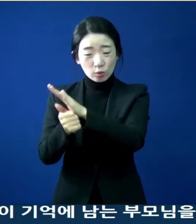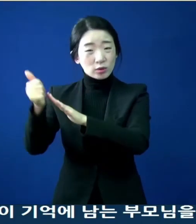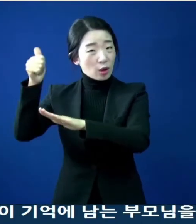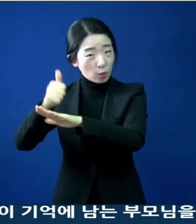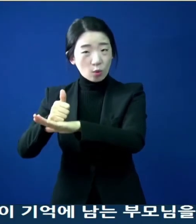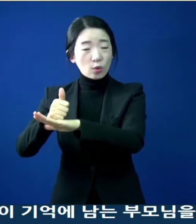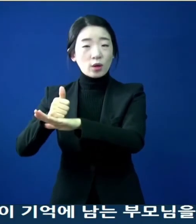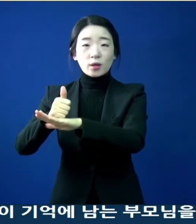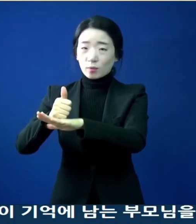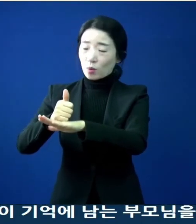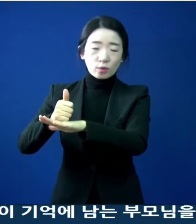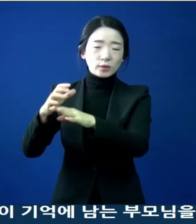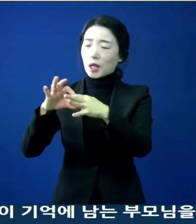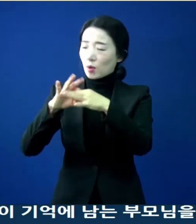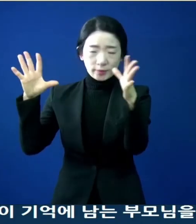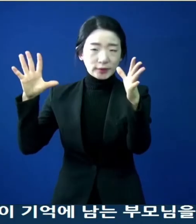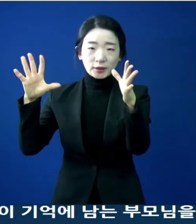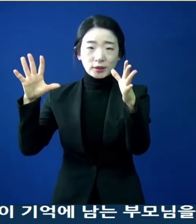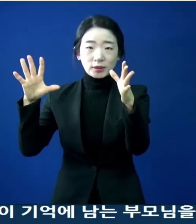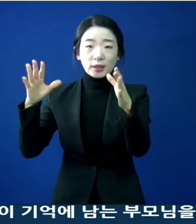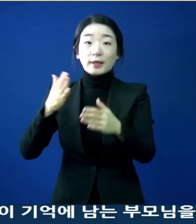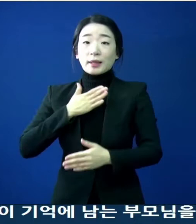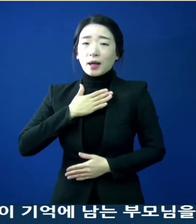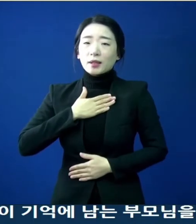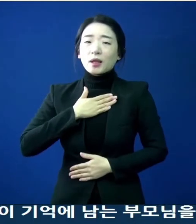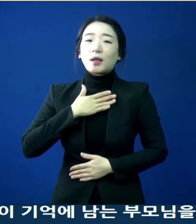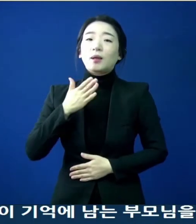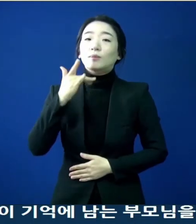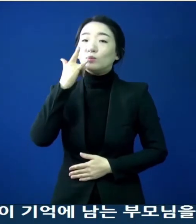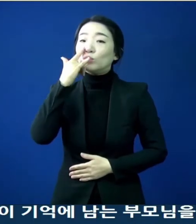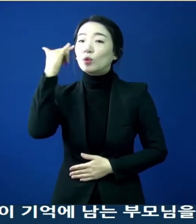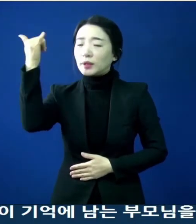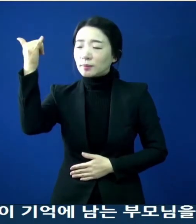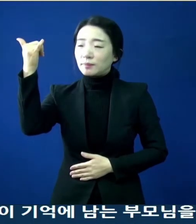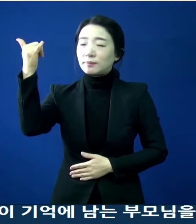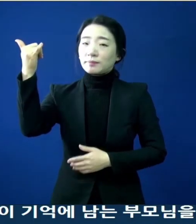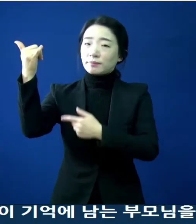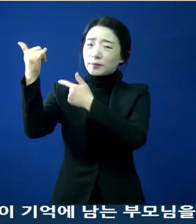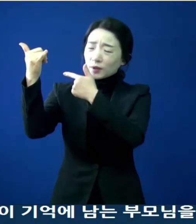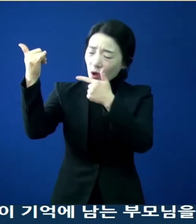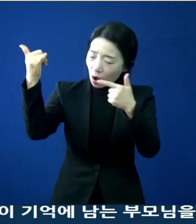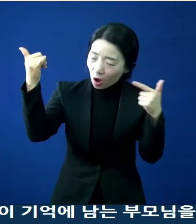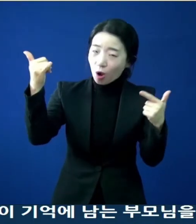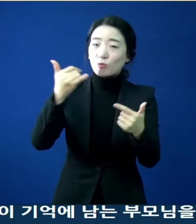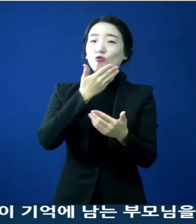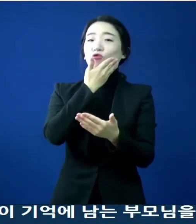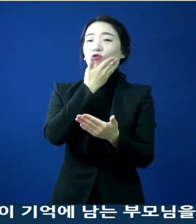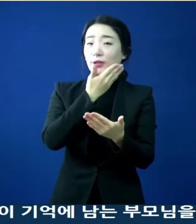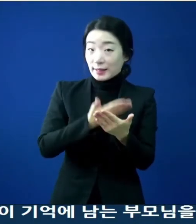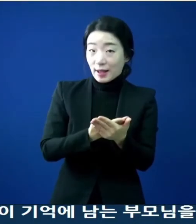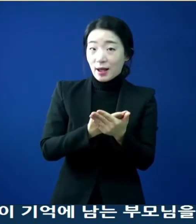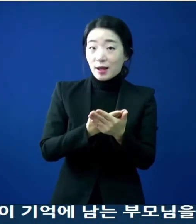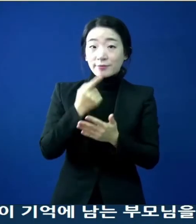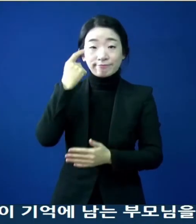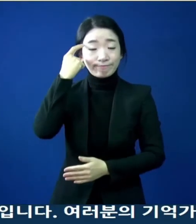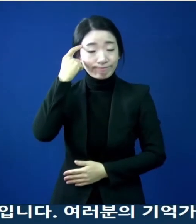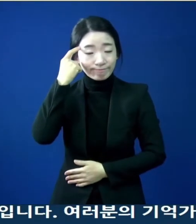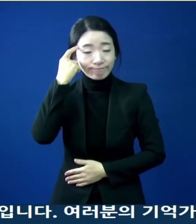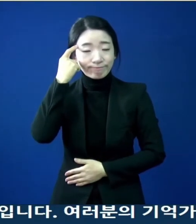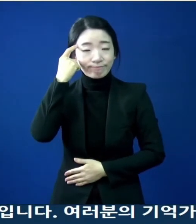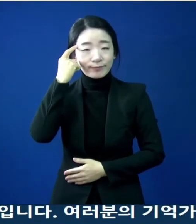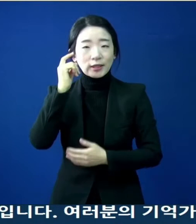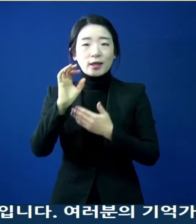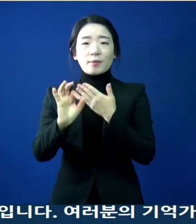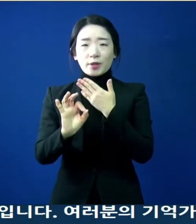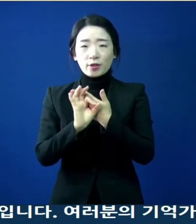성공하신 분이었는지 그것과 상관없이 나에게는 너무나 귀한 분이다 라고 생각하시는 분들은 자녀가